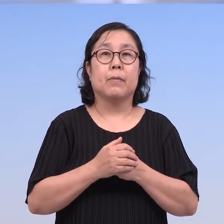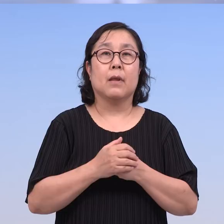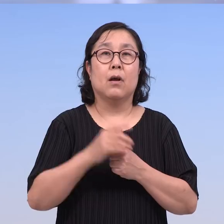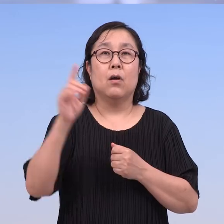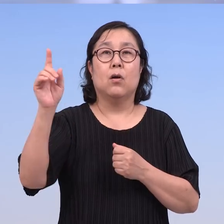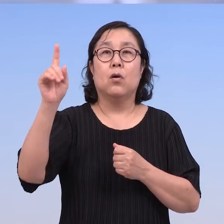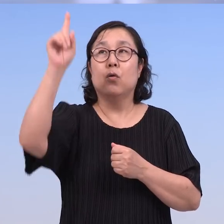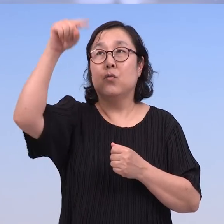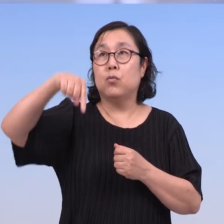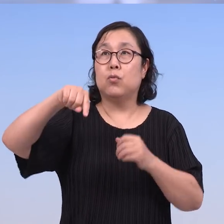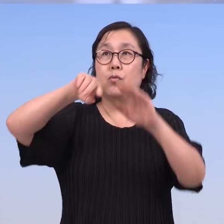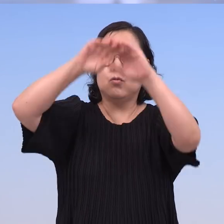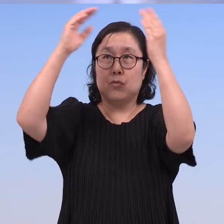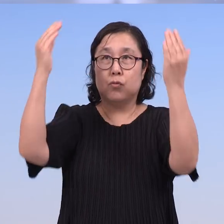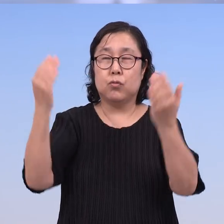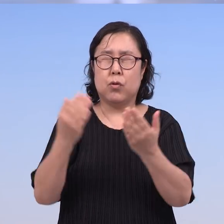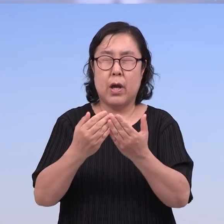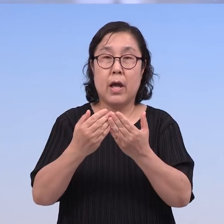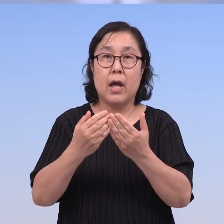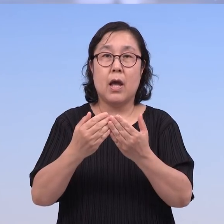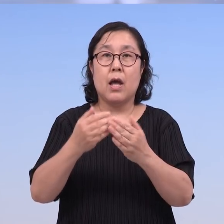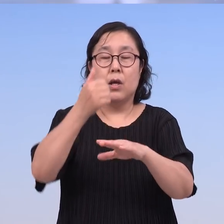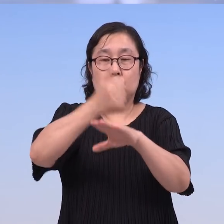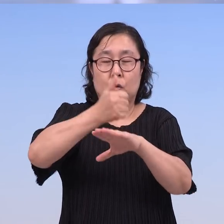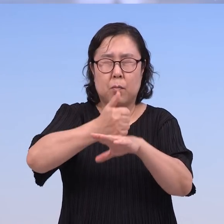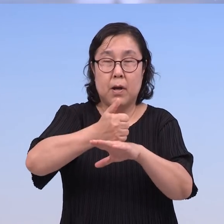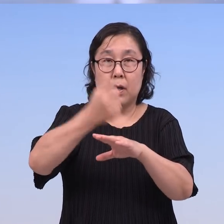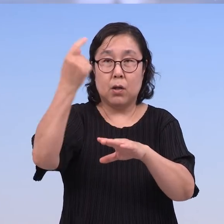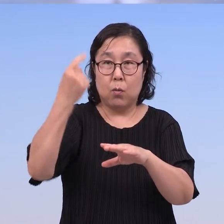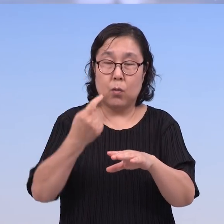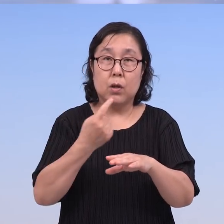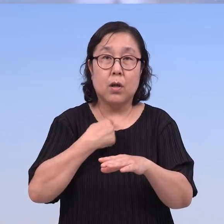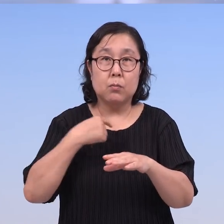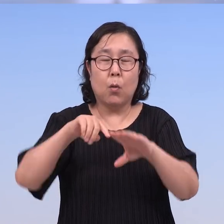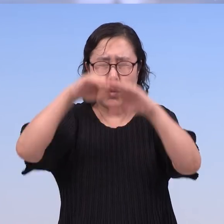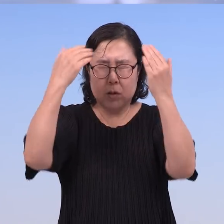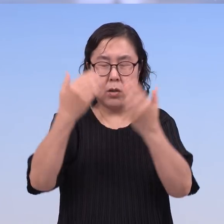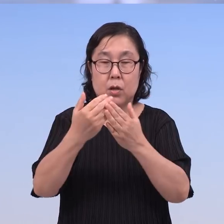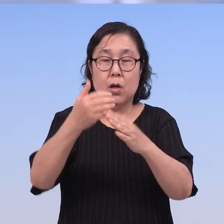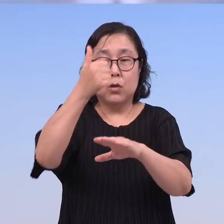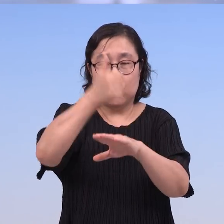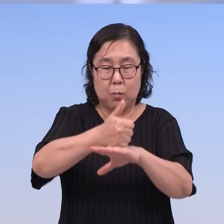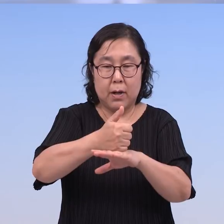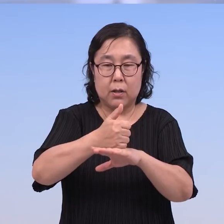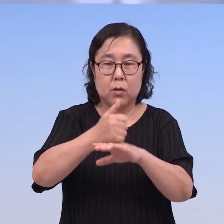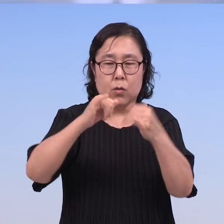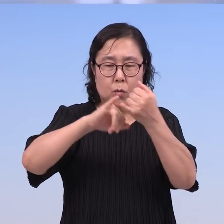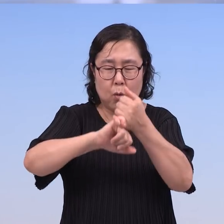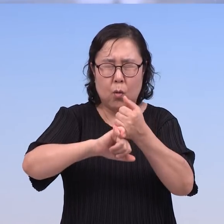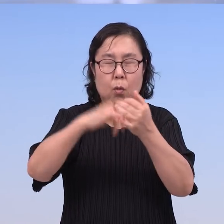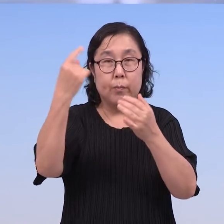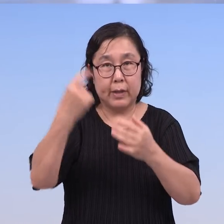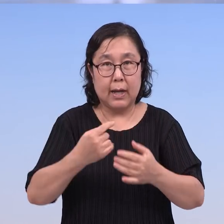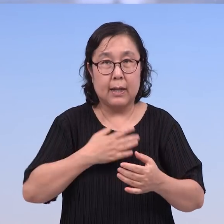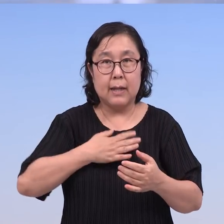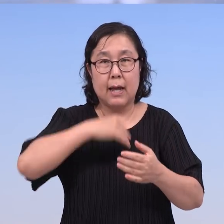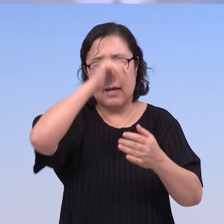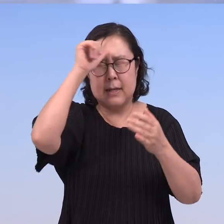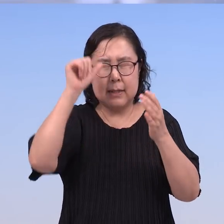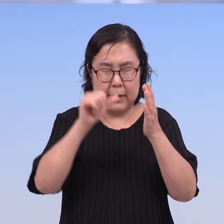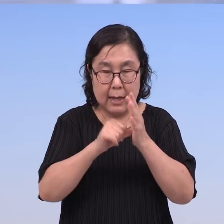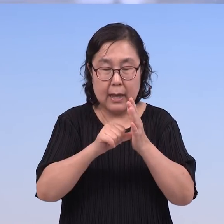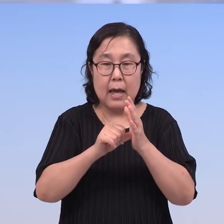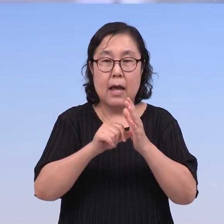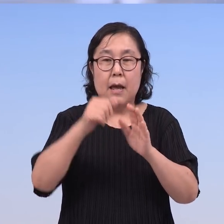우주의 종말이 오든 내 개인의 종말이 오든 반드시 오는 건 종말인데, 여러분, 내 인생의 마지막 날 이렇게 말하지